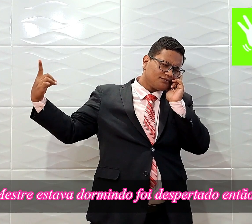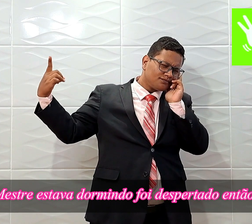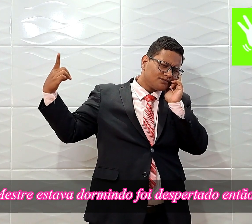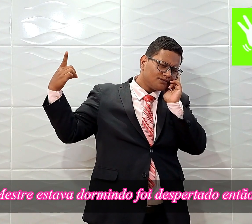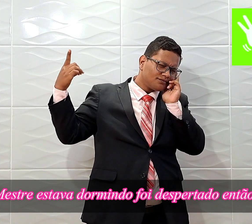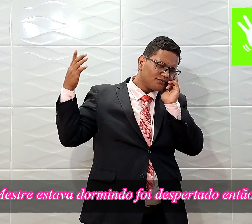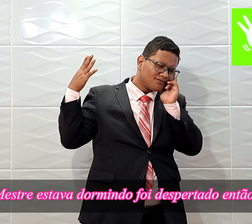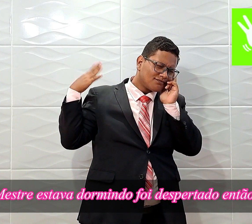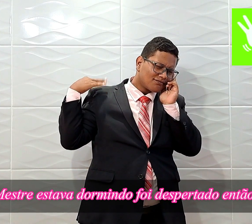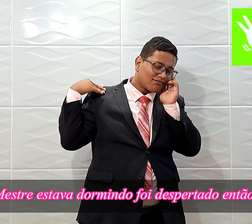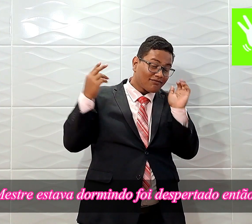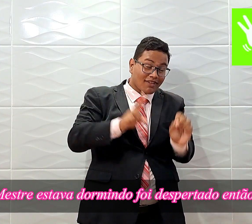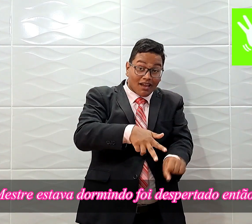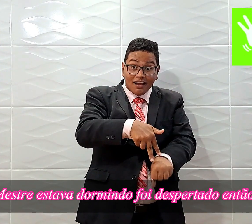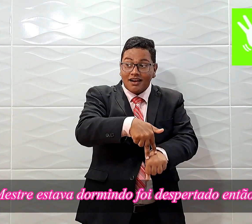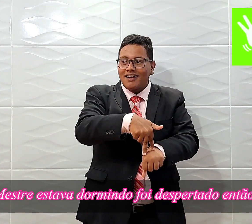despertado então